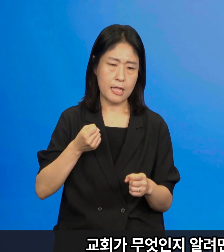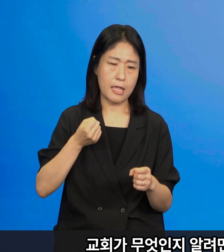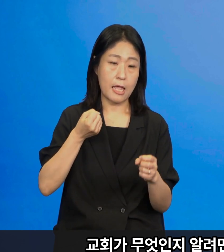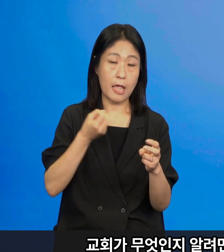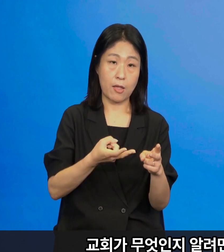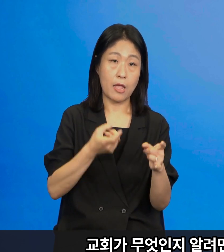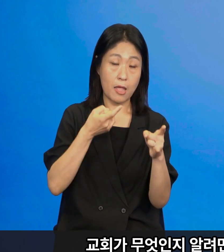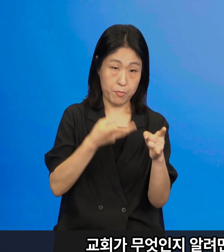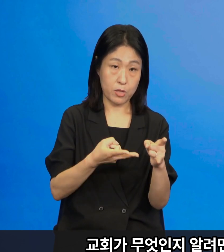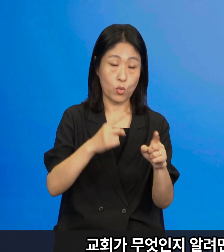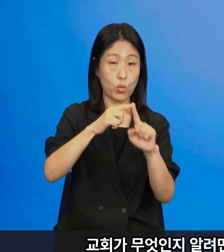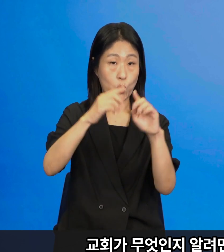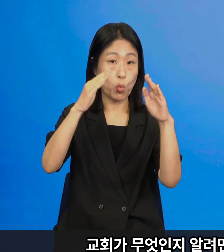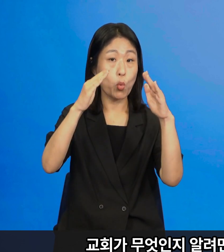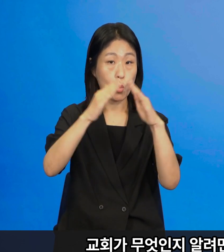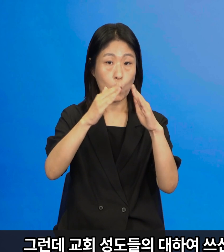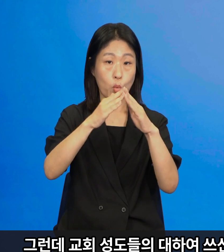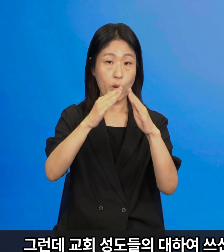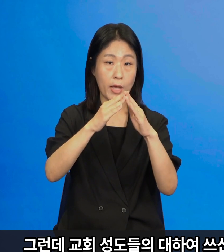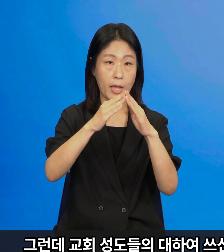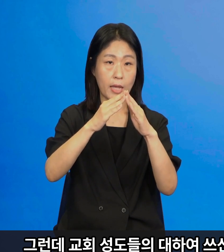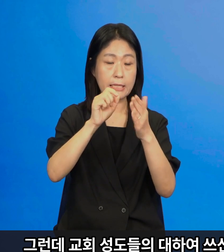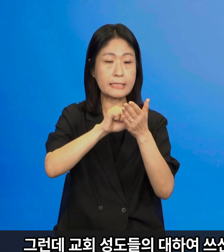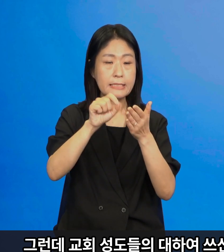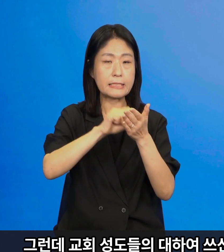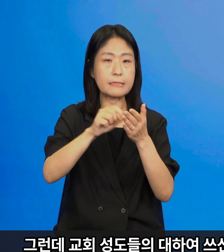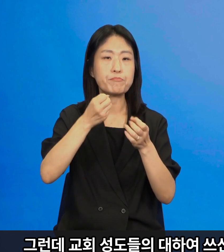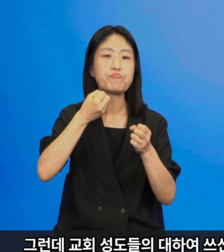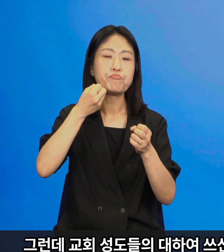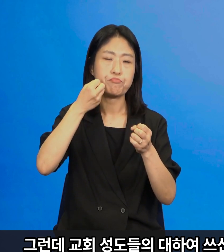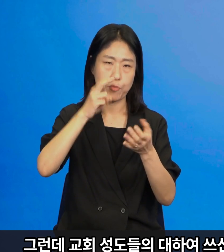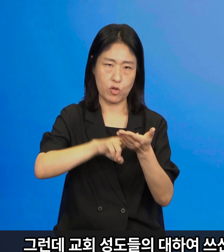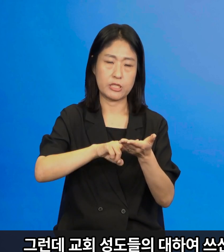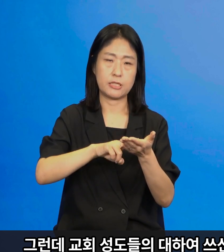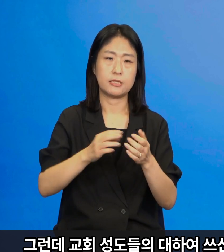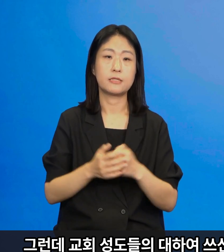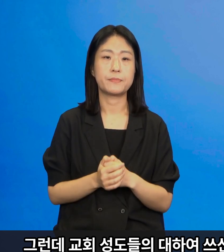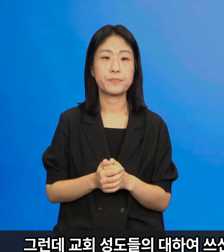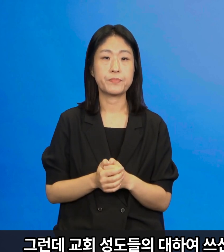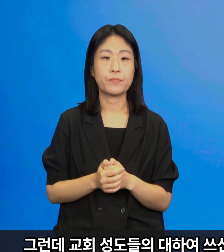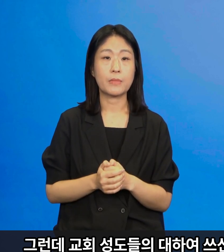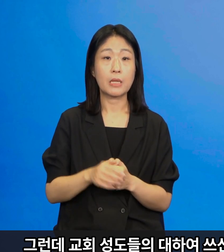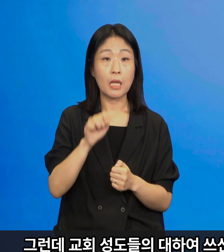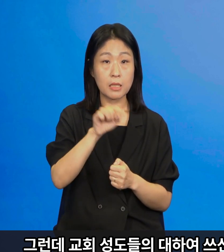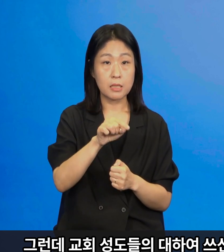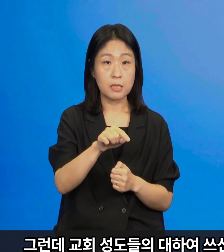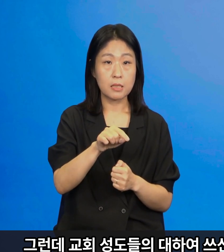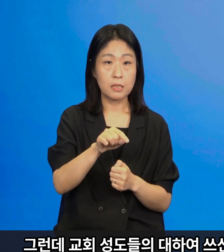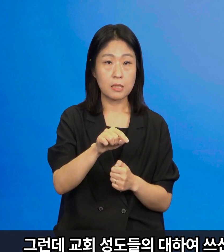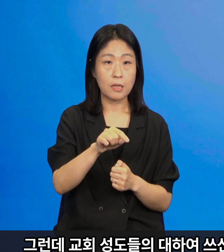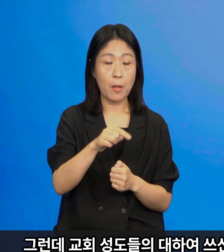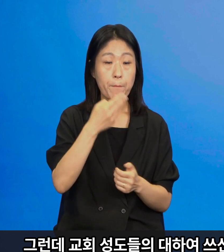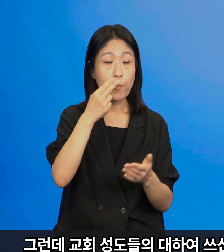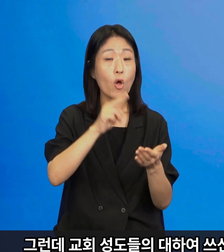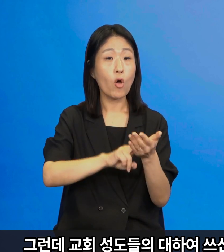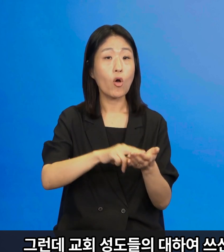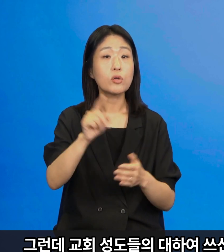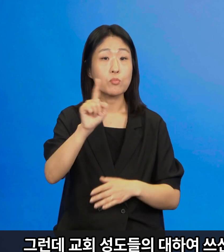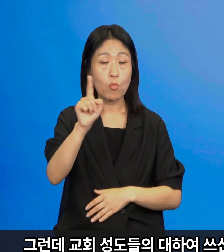알려면 에베소서를 보면 좋습니다. 그런데 교회 성도들에 대하여 쓰신 이 편지의 대단원